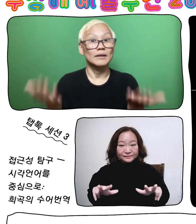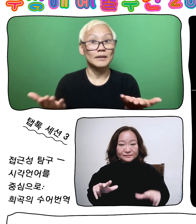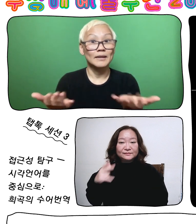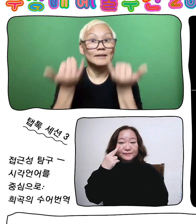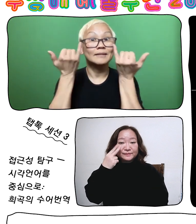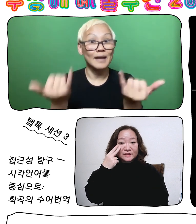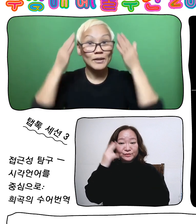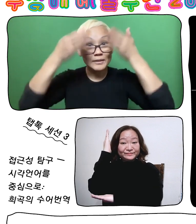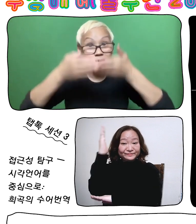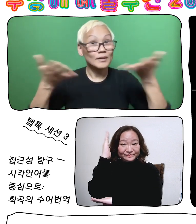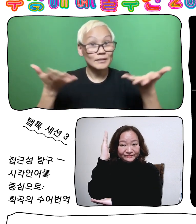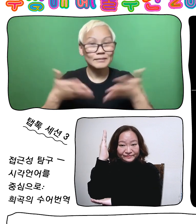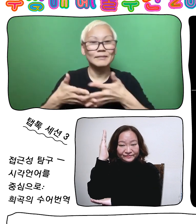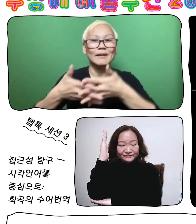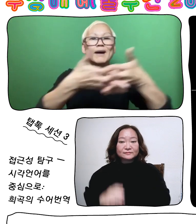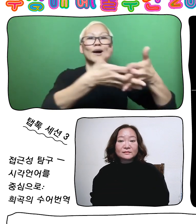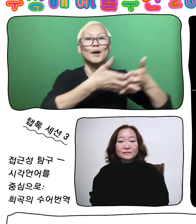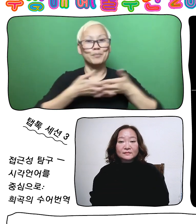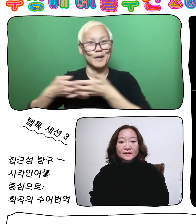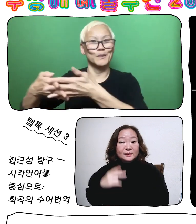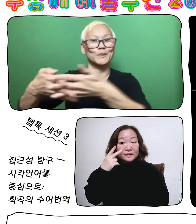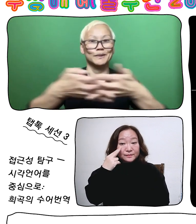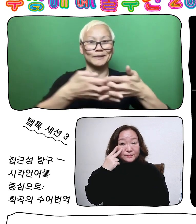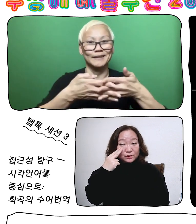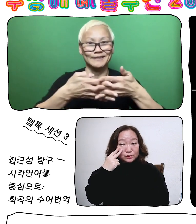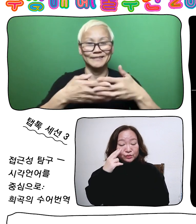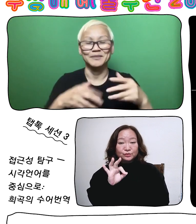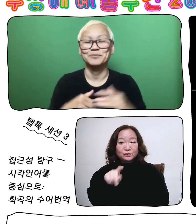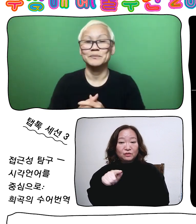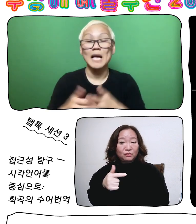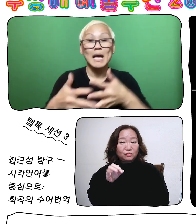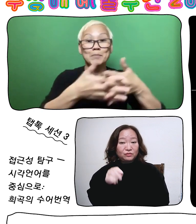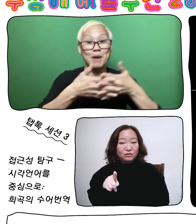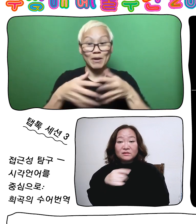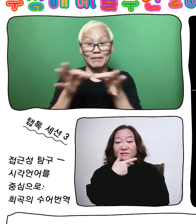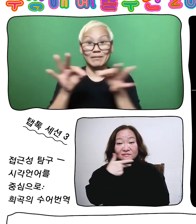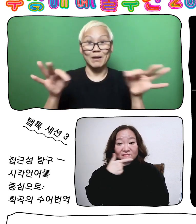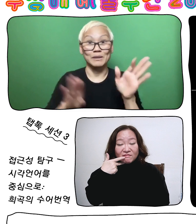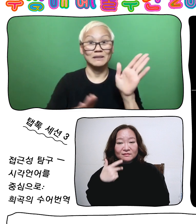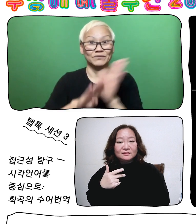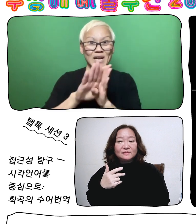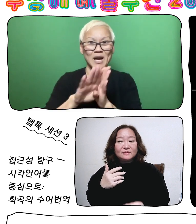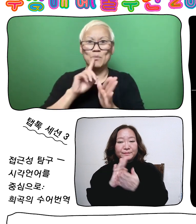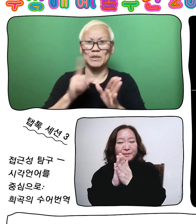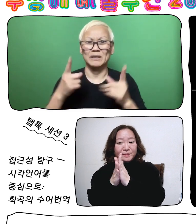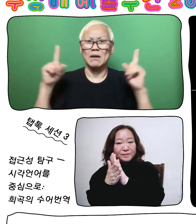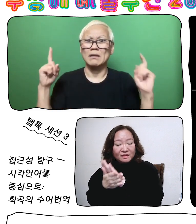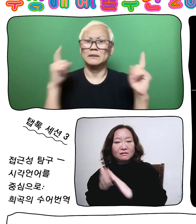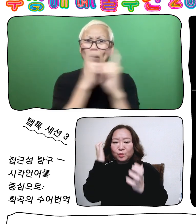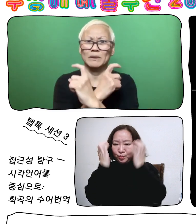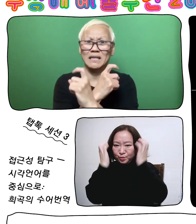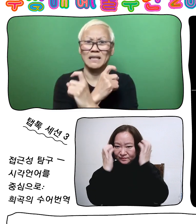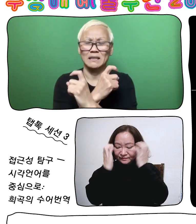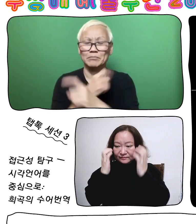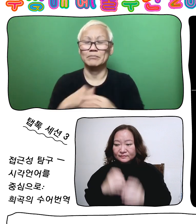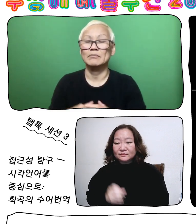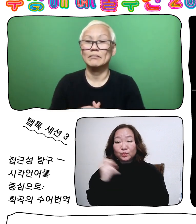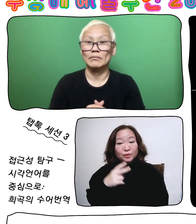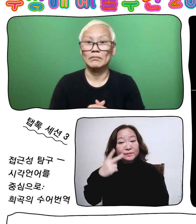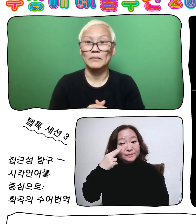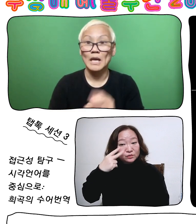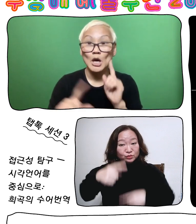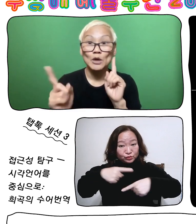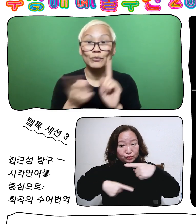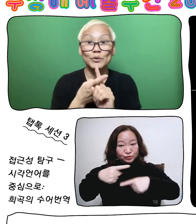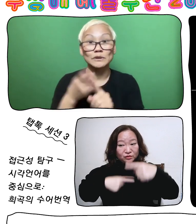현대 미국에서 쓰이는 언어인 영어는 더욱 복잡해지고 발달하였습니다. 미국 수어의 역사에 대해